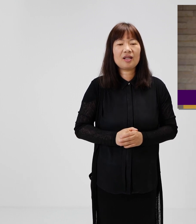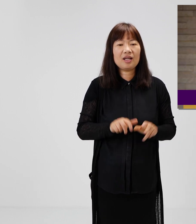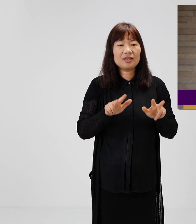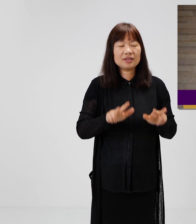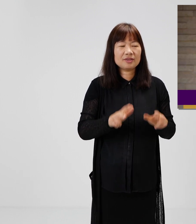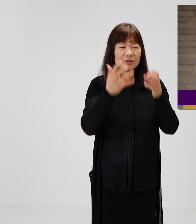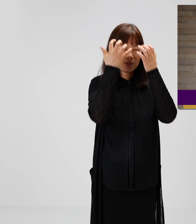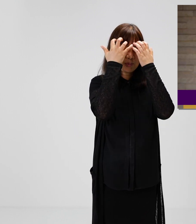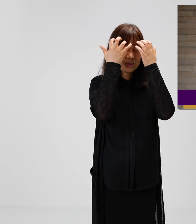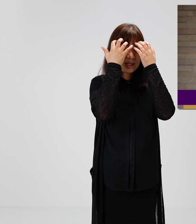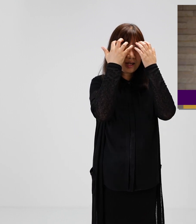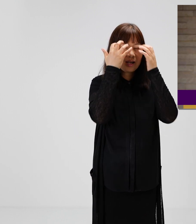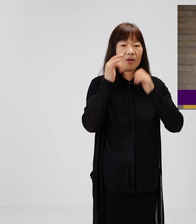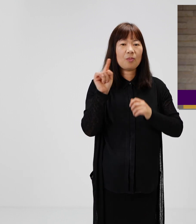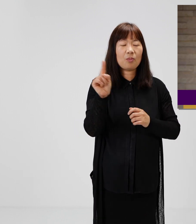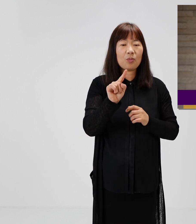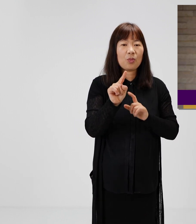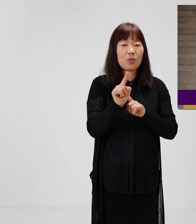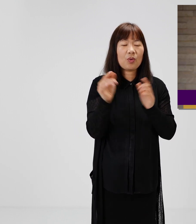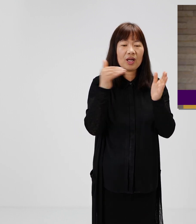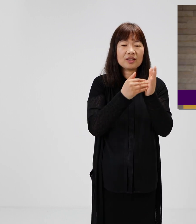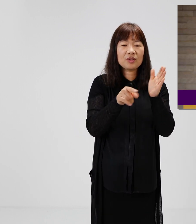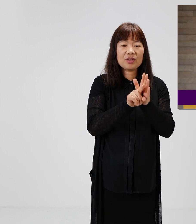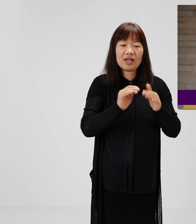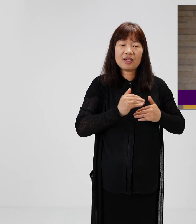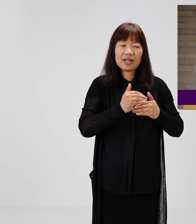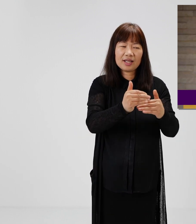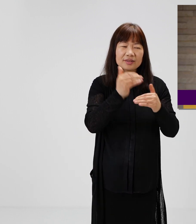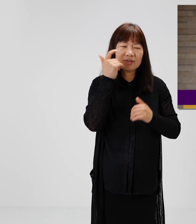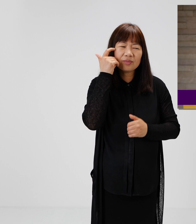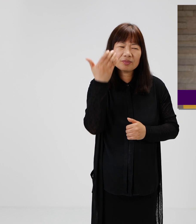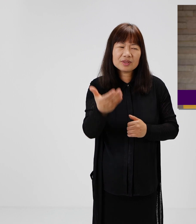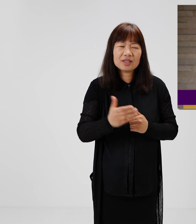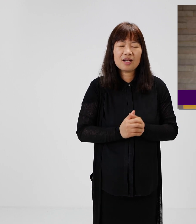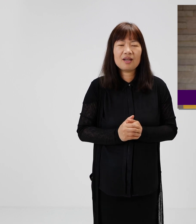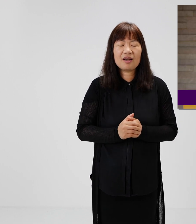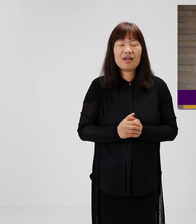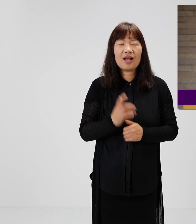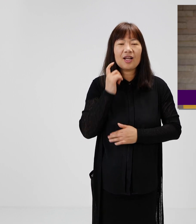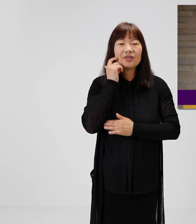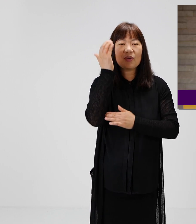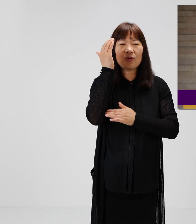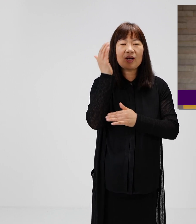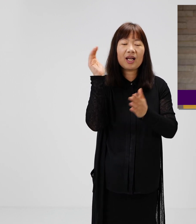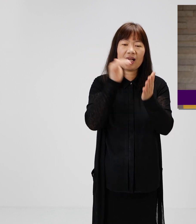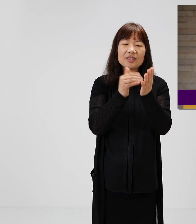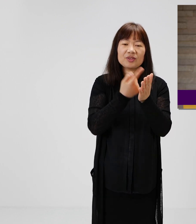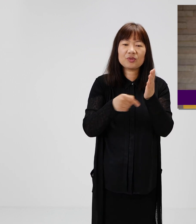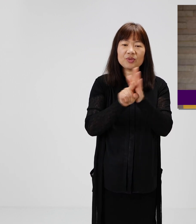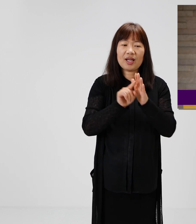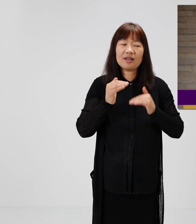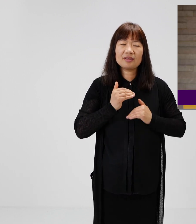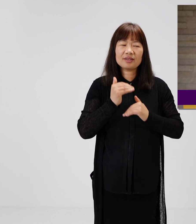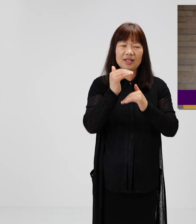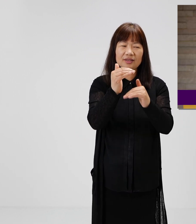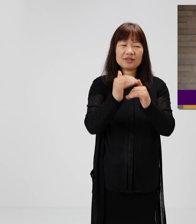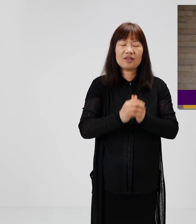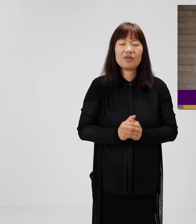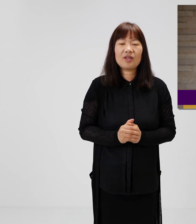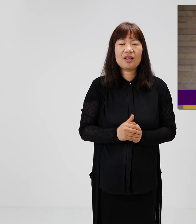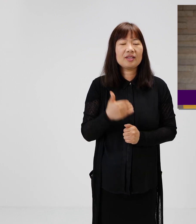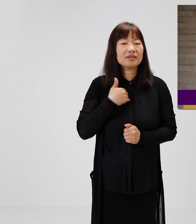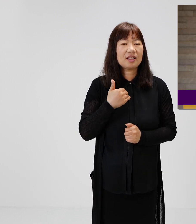지금의 고난은 뭐에 이르기 위한 과정입니까? 영광에 이르기 위한 과정이에요.